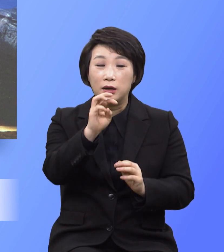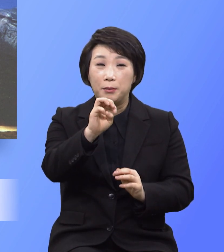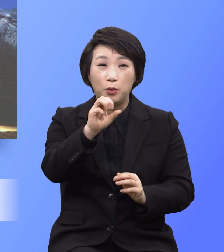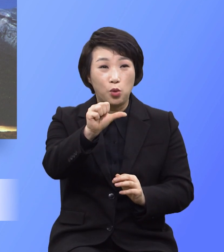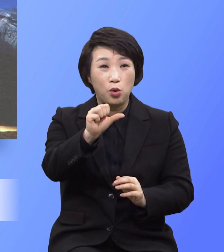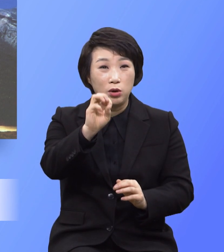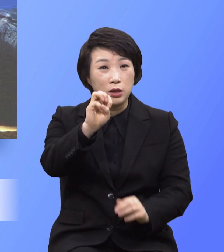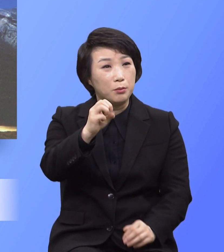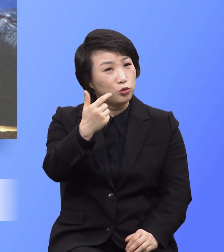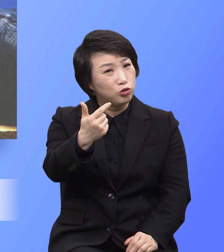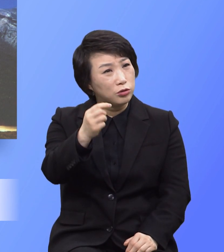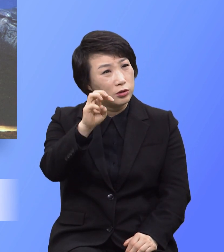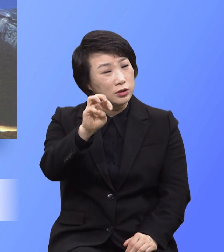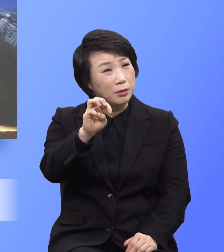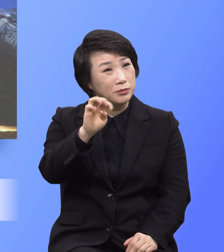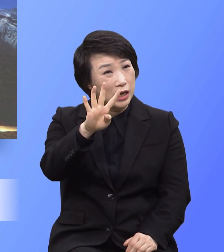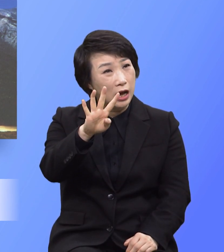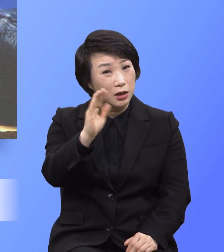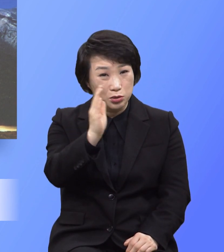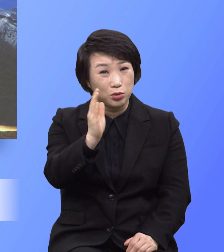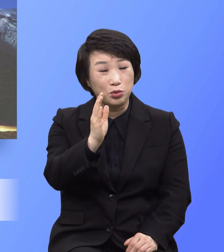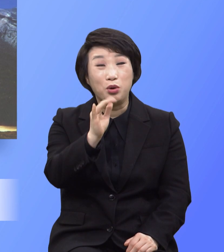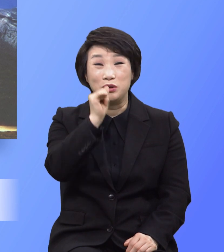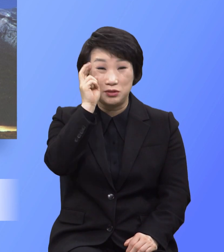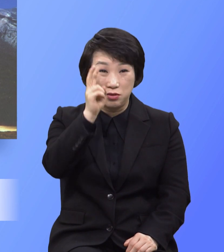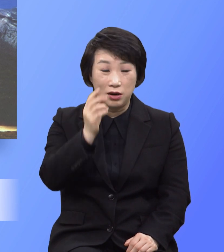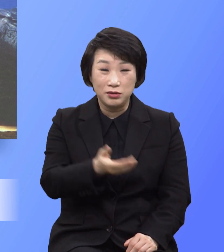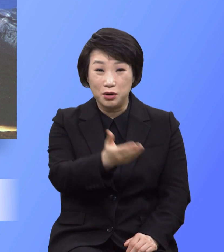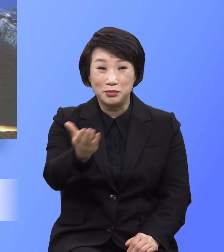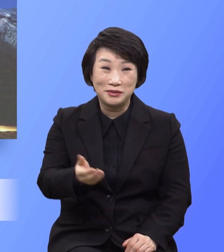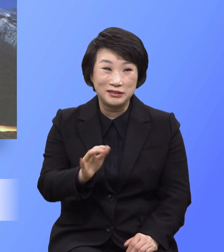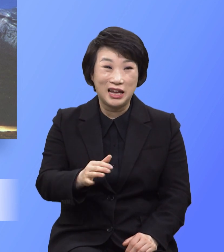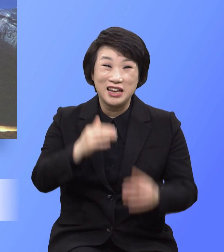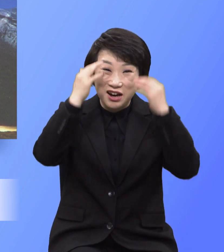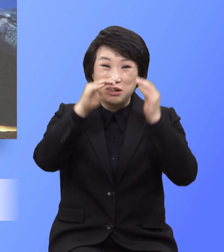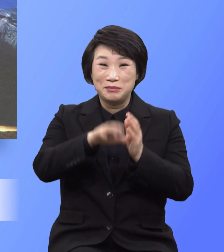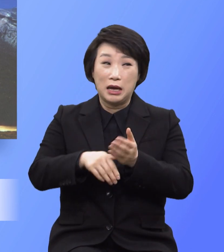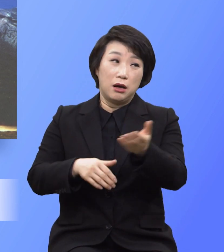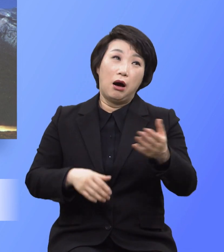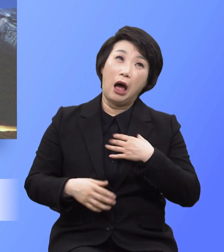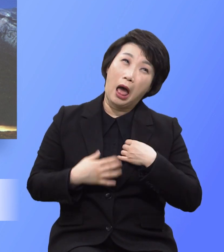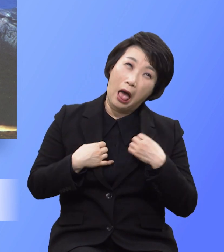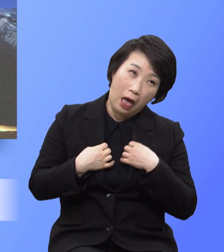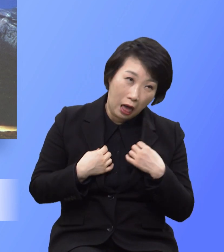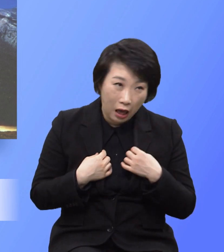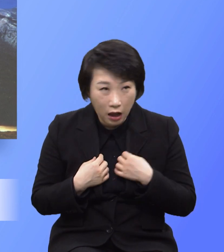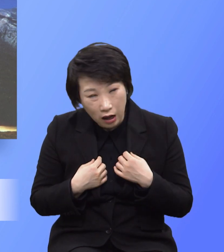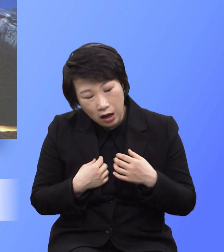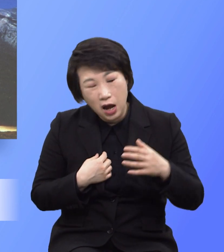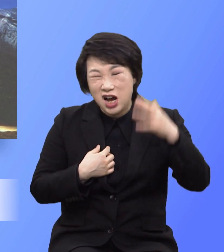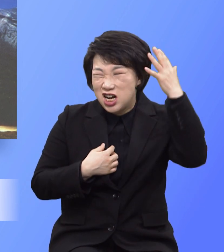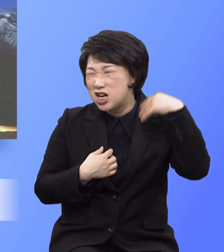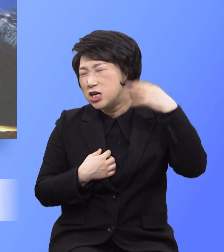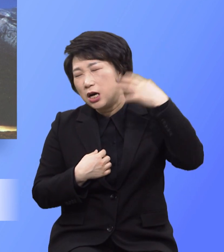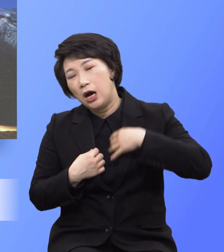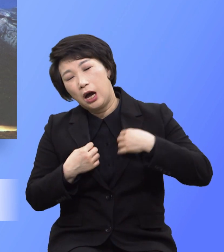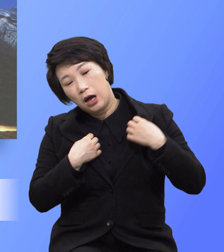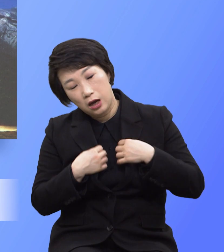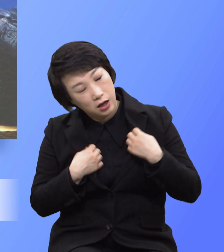35도, 36도, 34도 이렇게 나가는데도 여름에 더워서